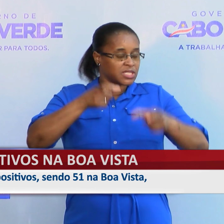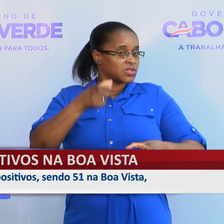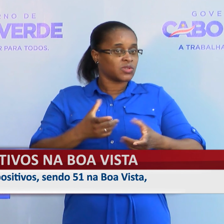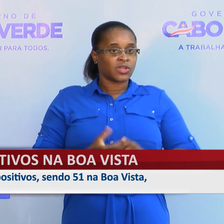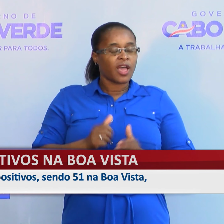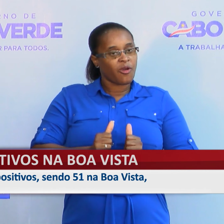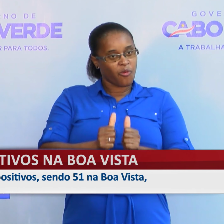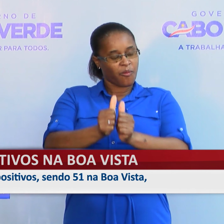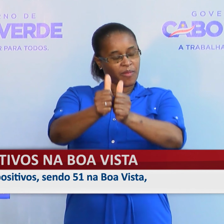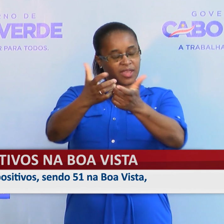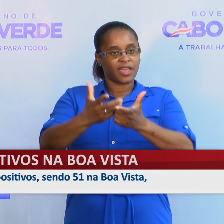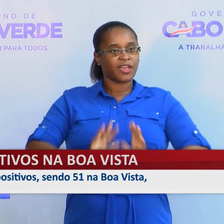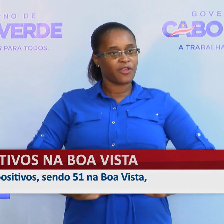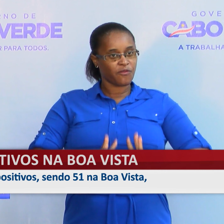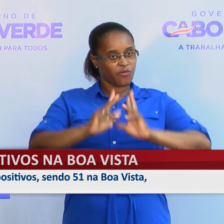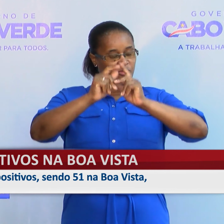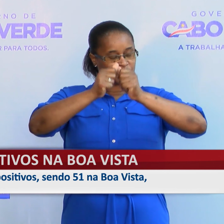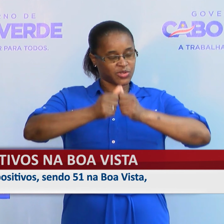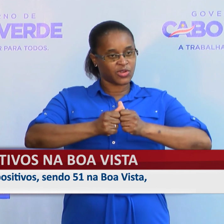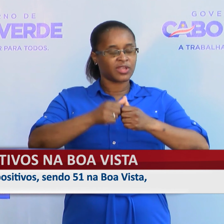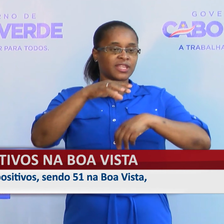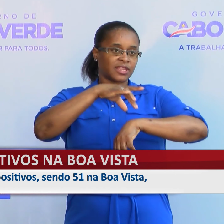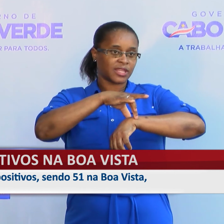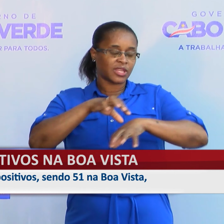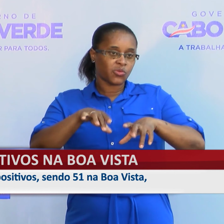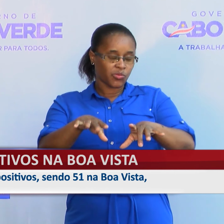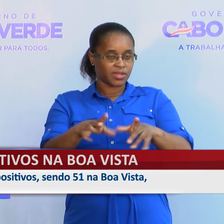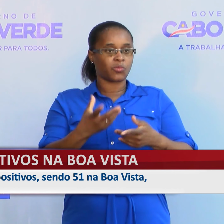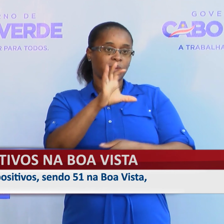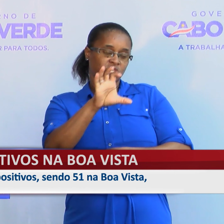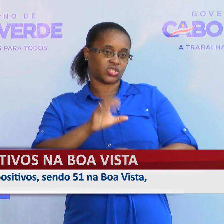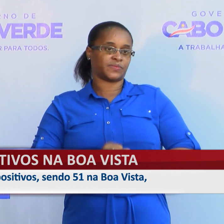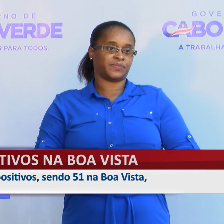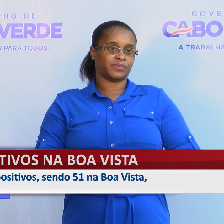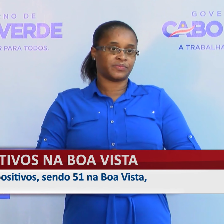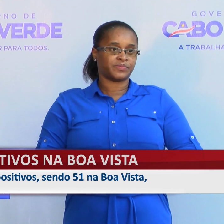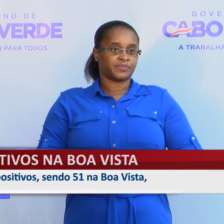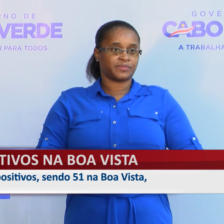e acompanhar a evolução da epidemia no país. De todo modo,